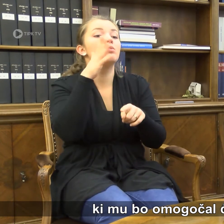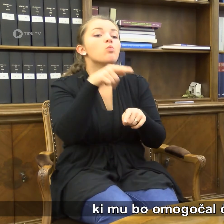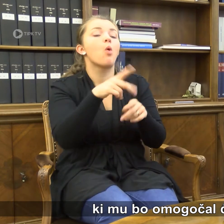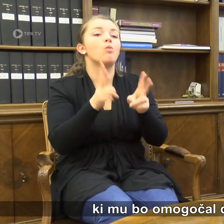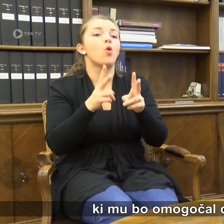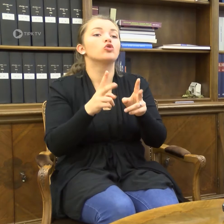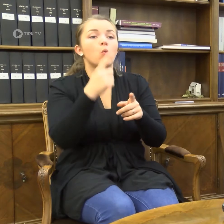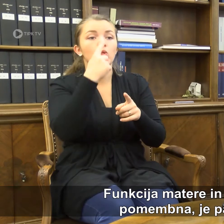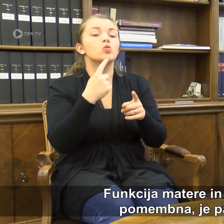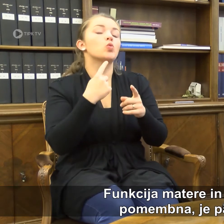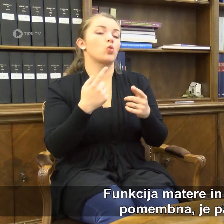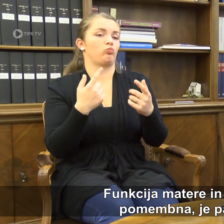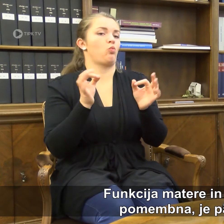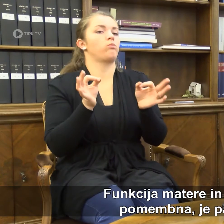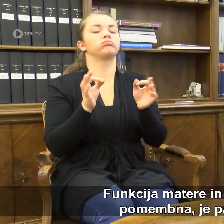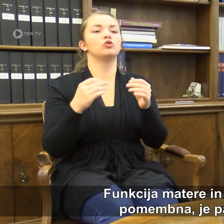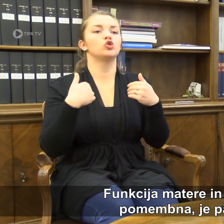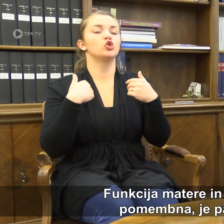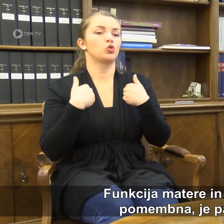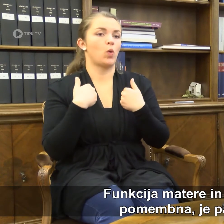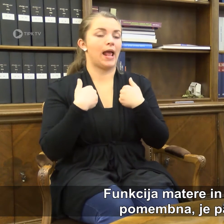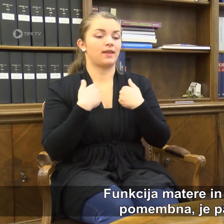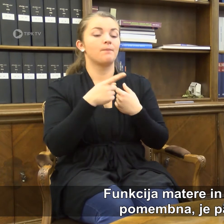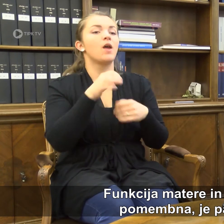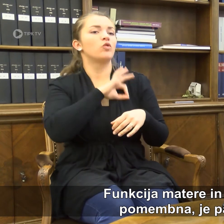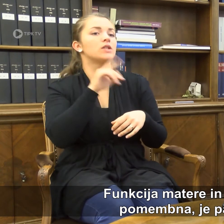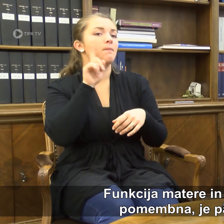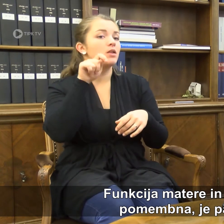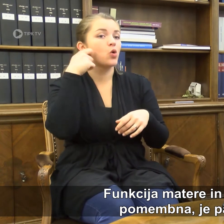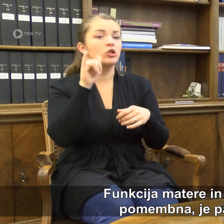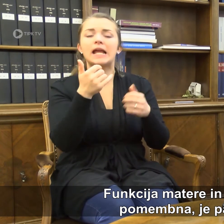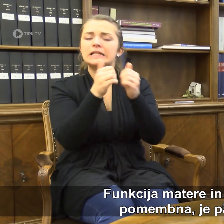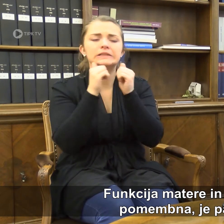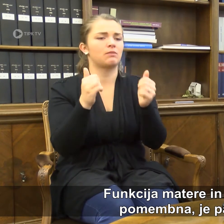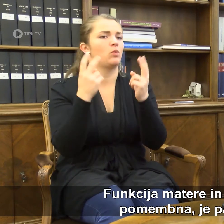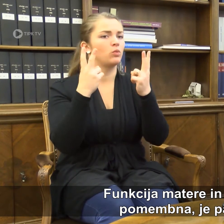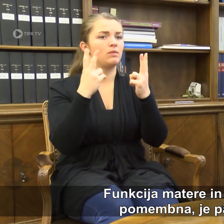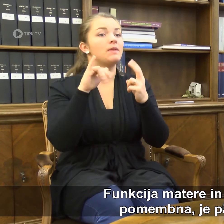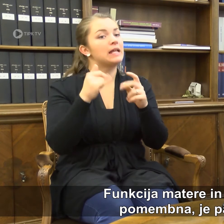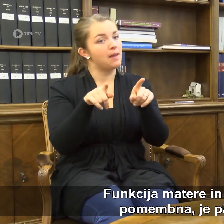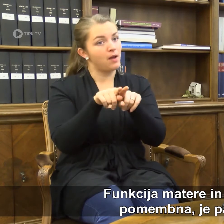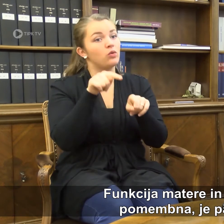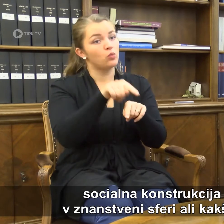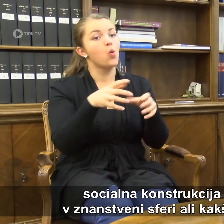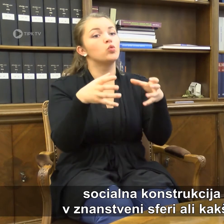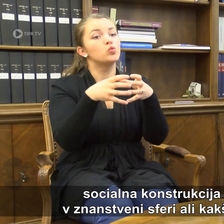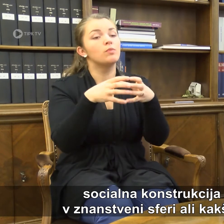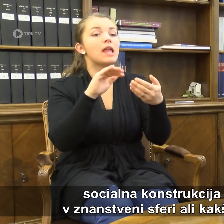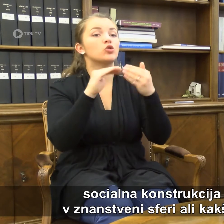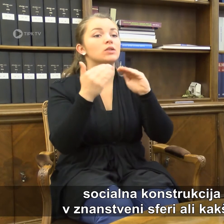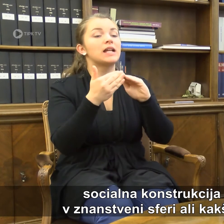Funkcija matere in očeta je izjemno pomembna, je pa to družbena, socialna konstrukcija